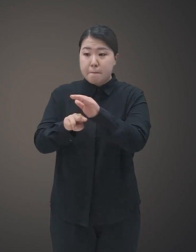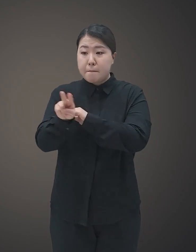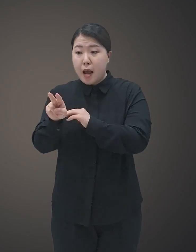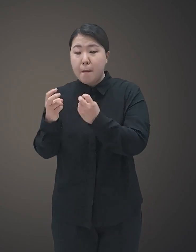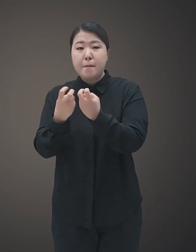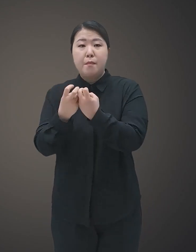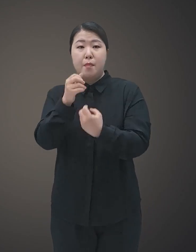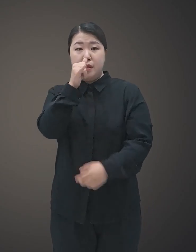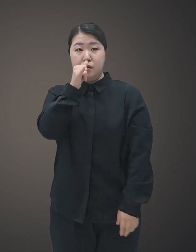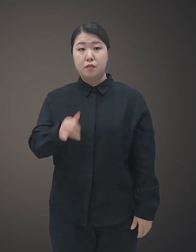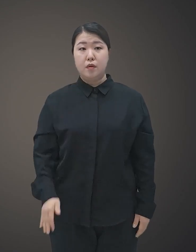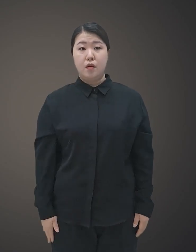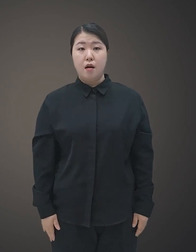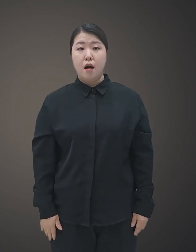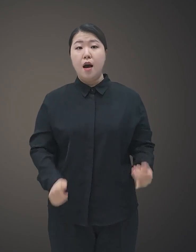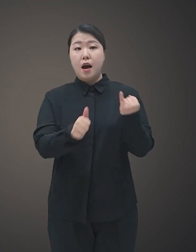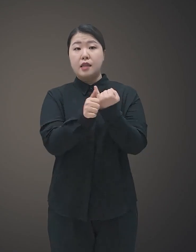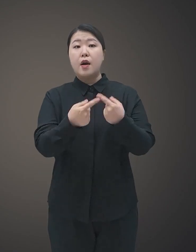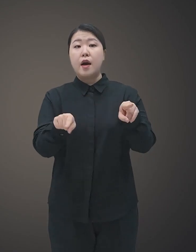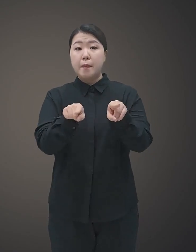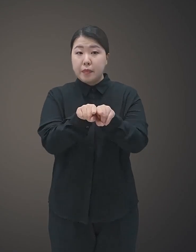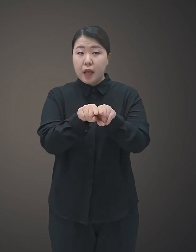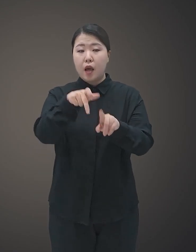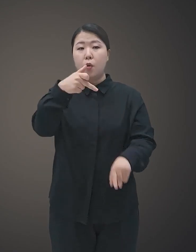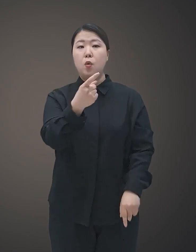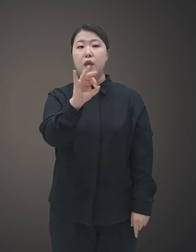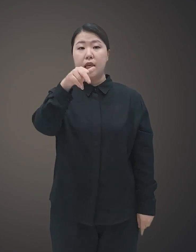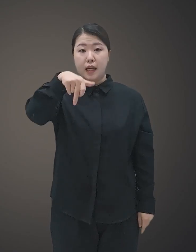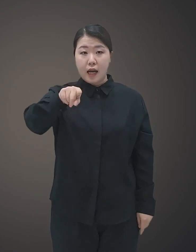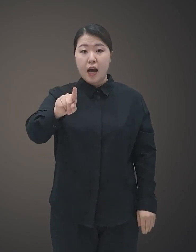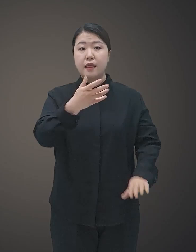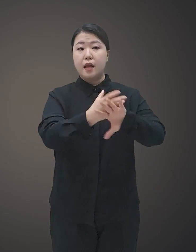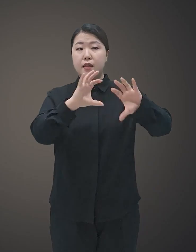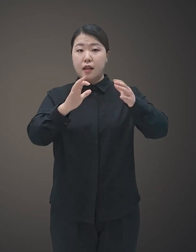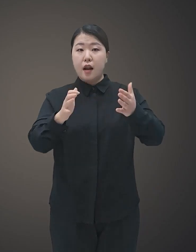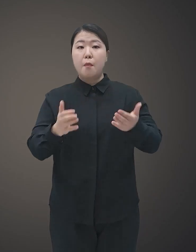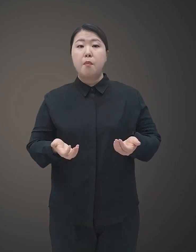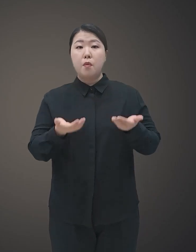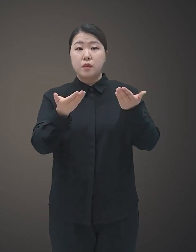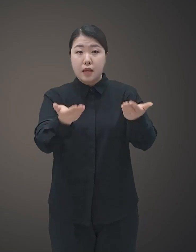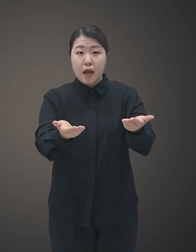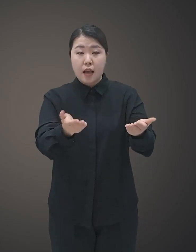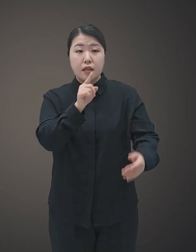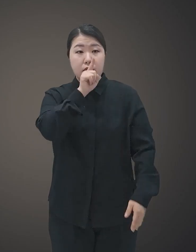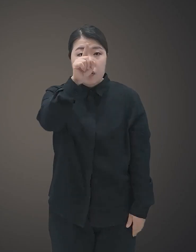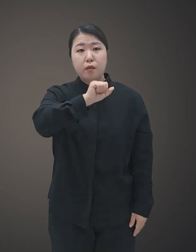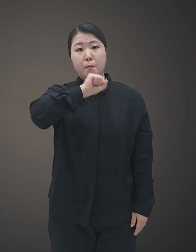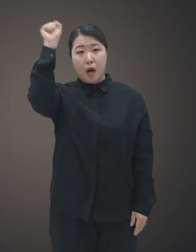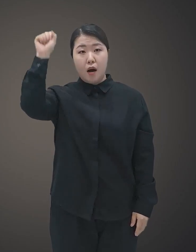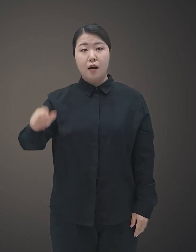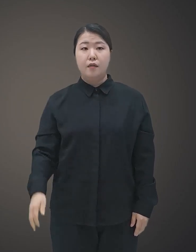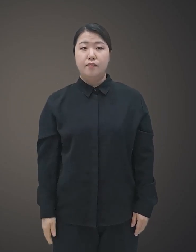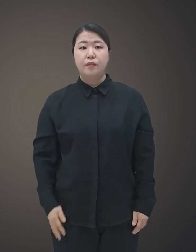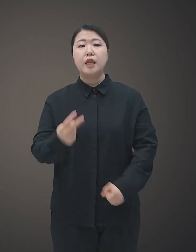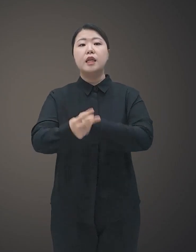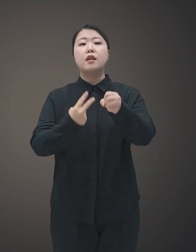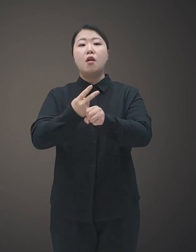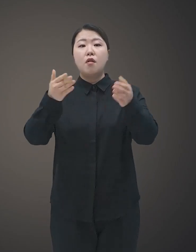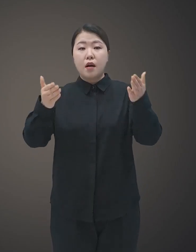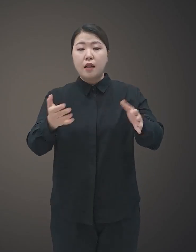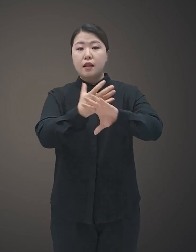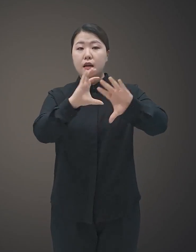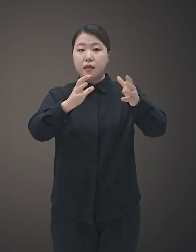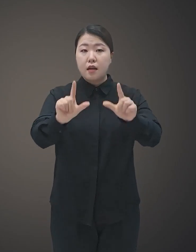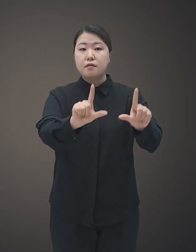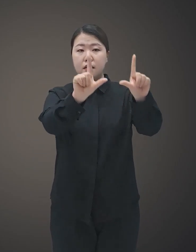생겼습니다. 아내와 함께 코이카 해외 봉사활동을 지원했는데 덜컥 합격했습니다.